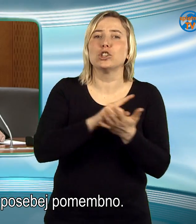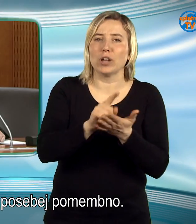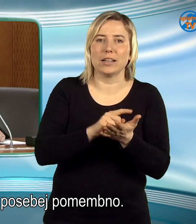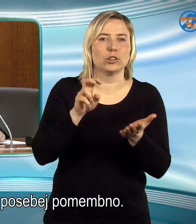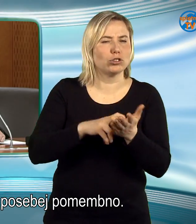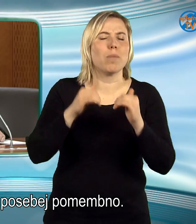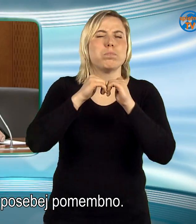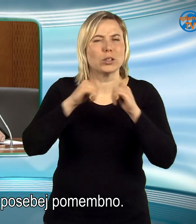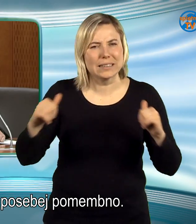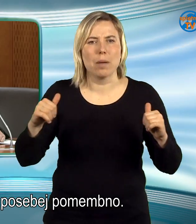pomembno.